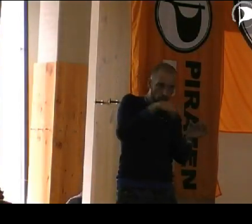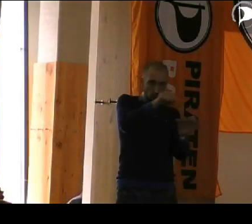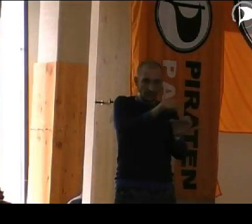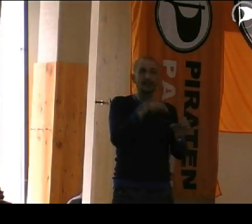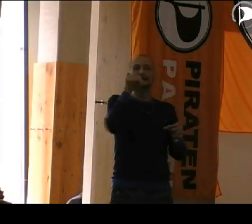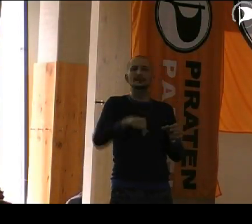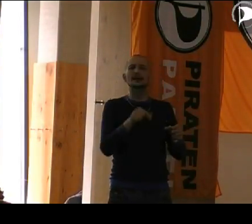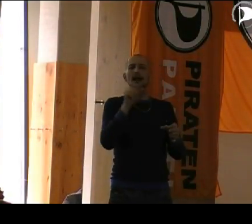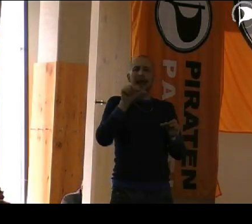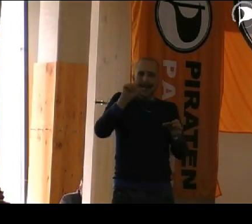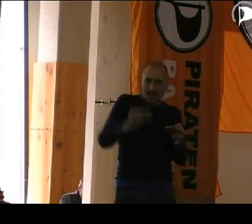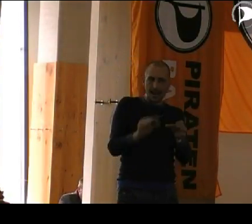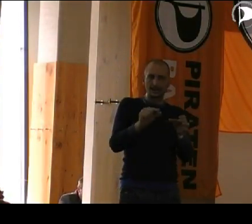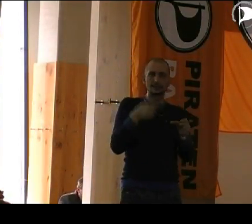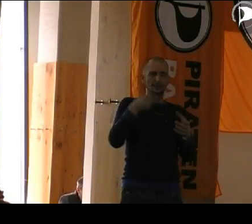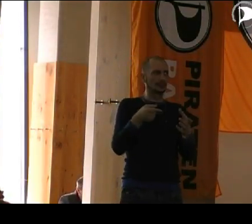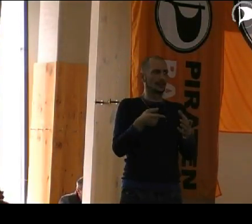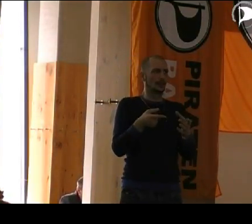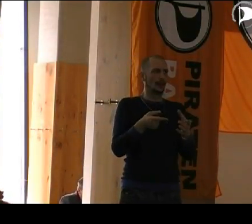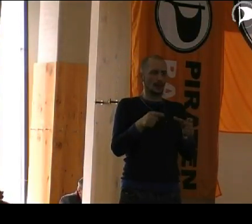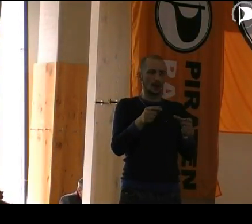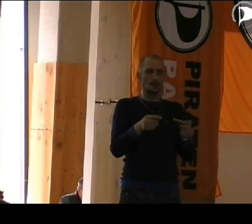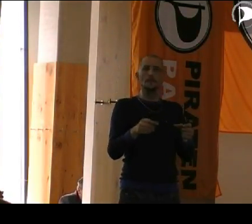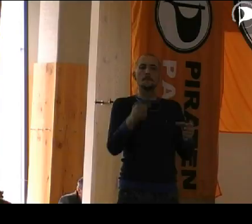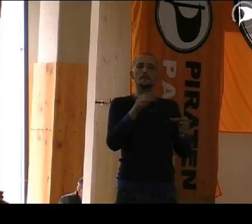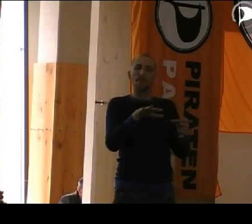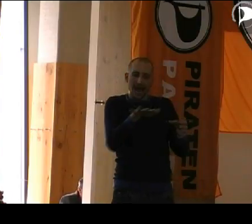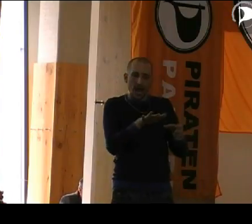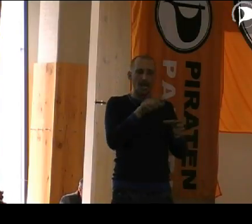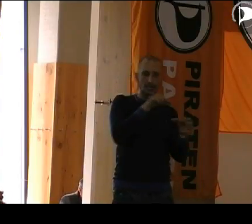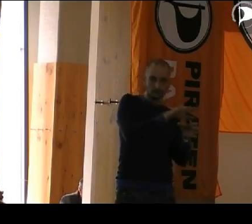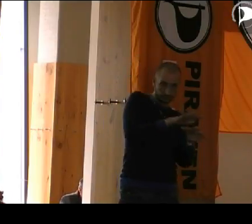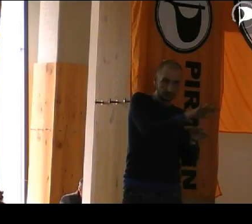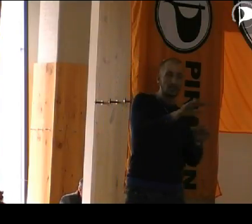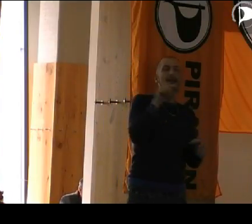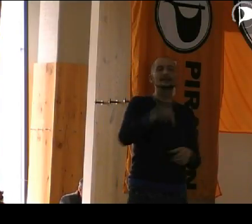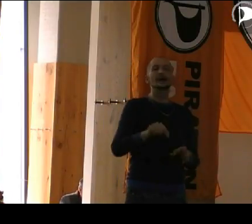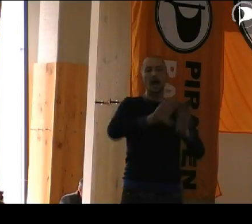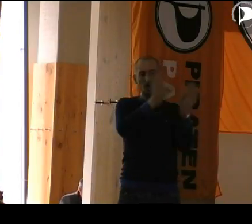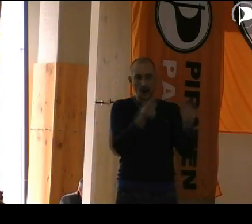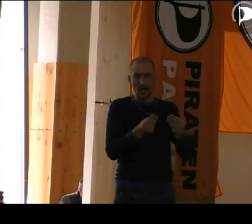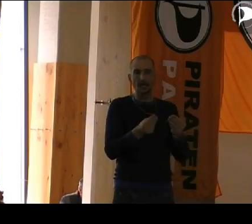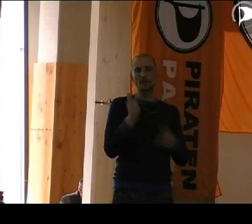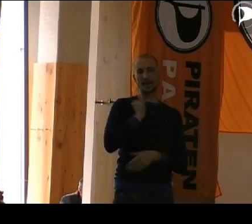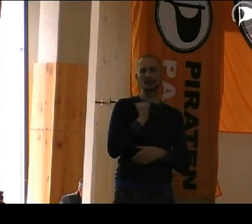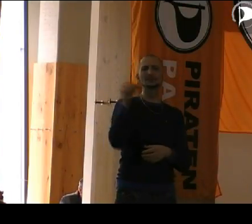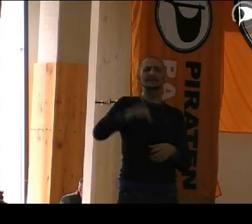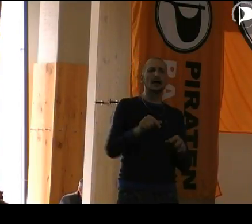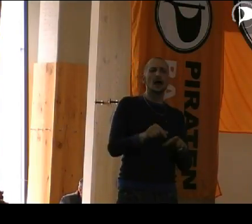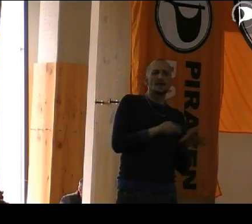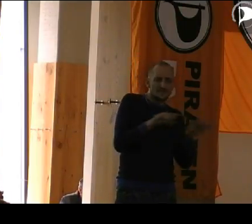aufbau und stammtischen der gleich und einfach so und gesamtentlastung meinung technischen dienst